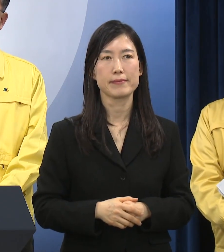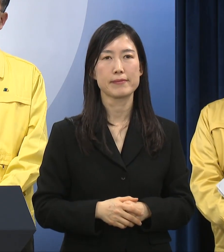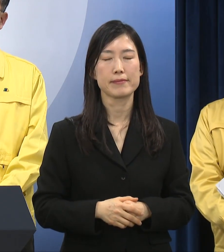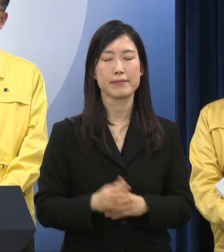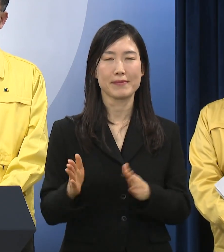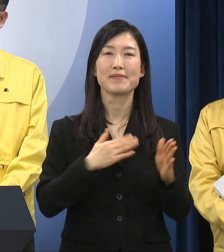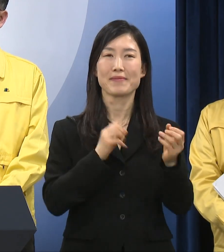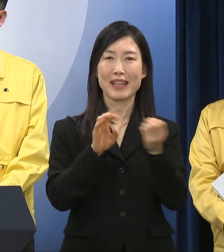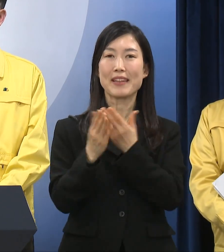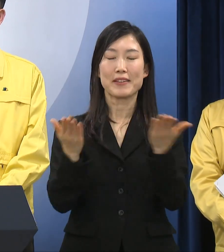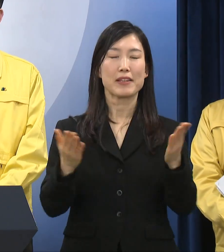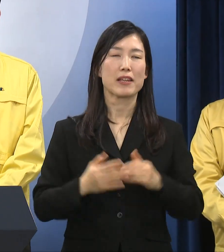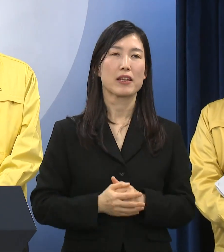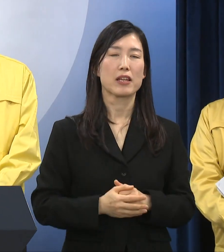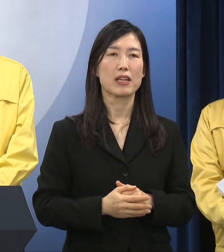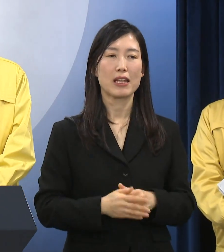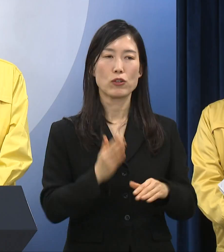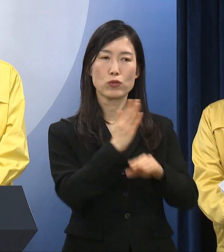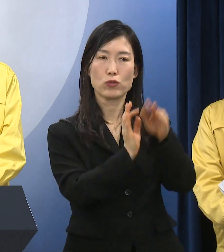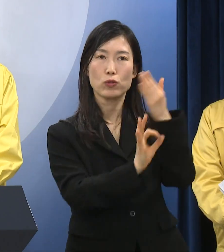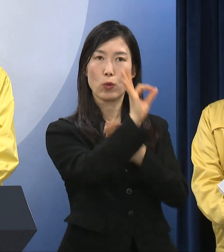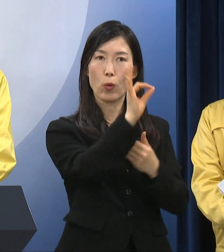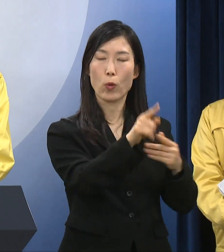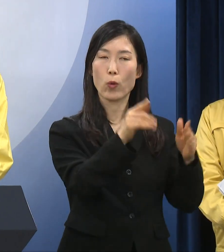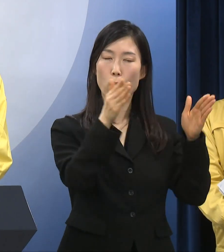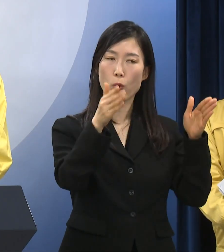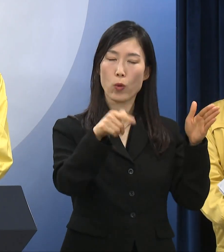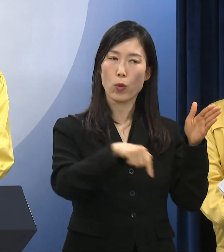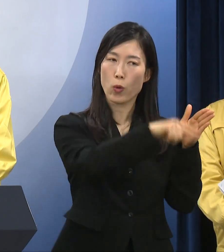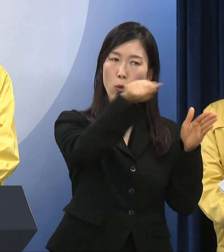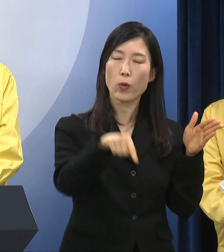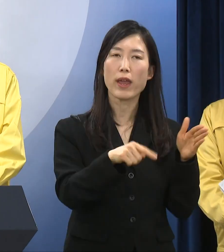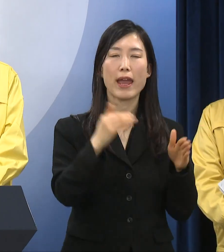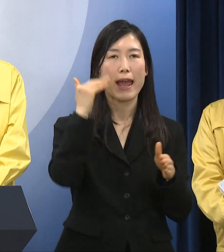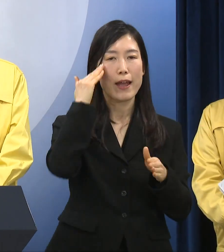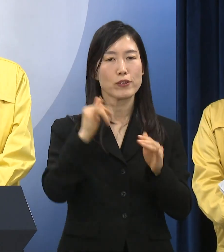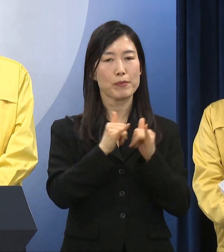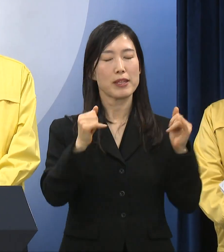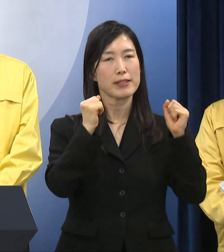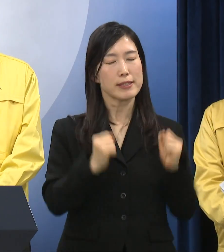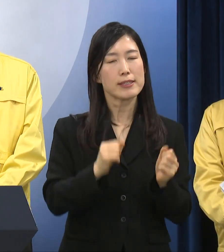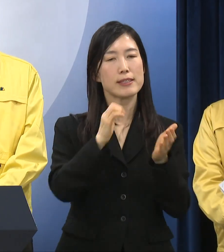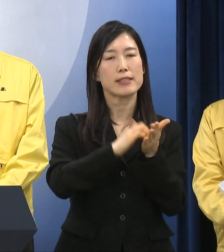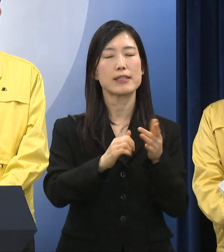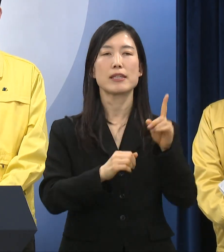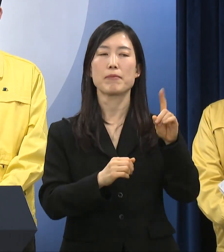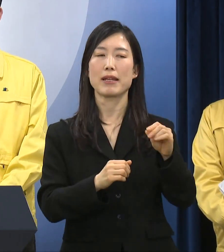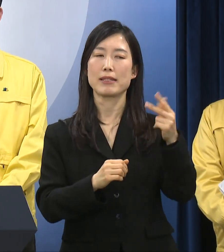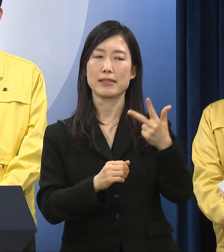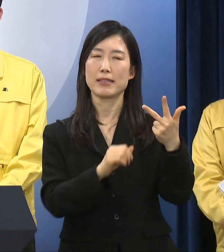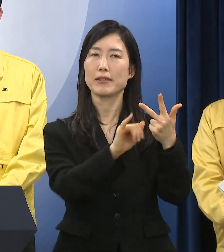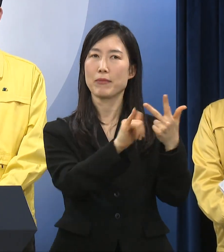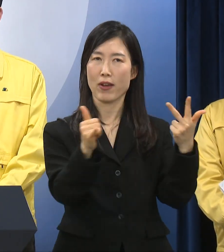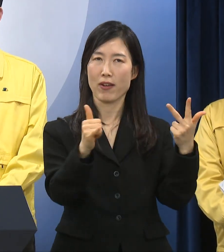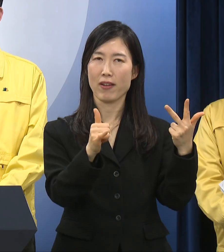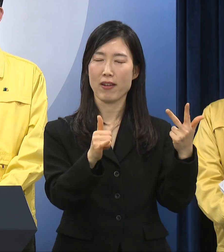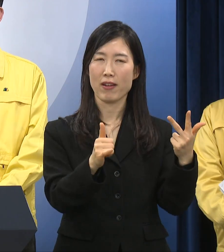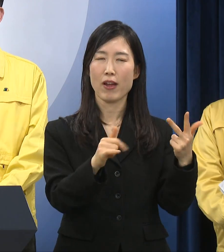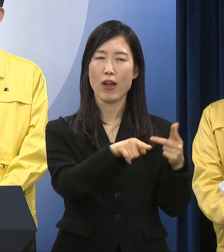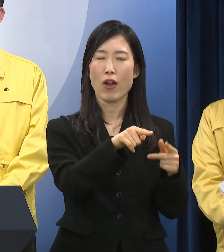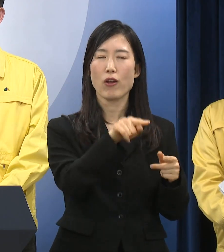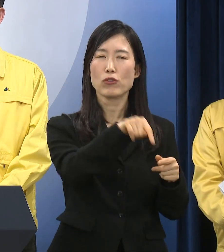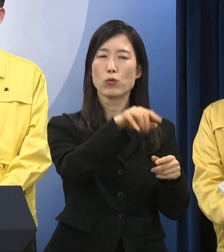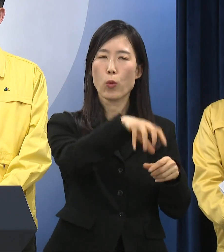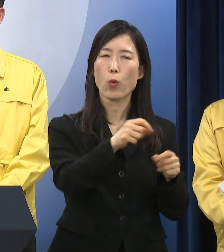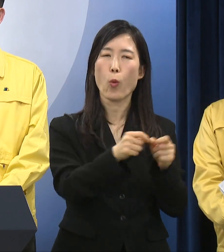네, 중동 지역에 이제 현재 약 17,000여 명이 체류 중인 것으로 파악되는 것은 장기 체류자분들 중심으로